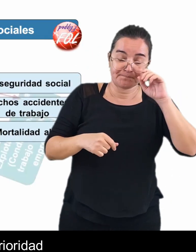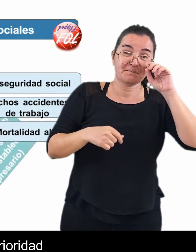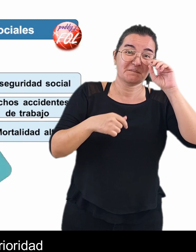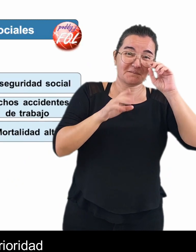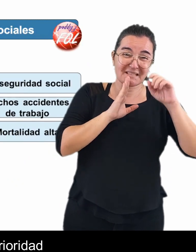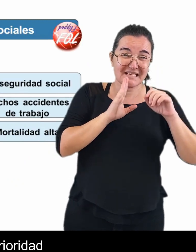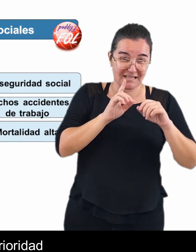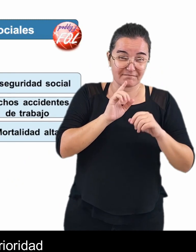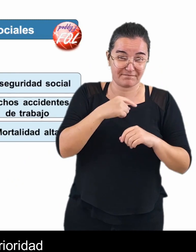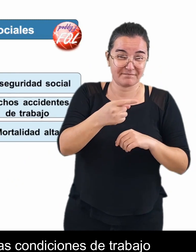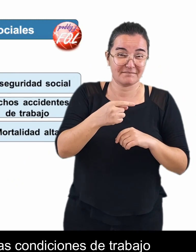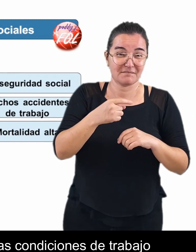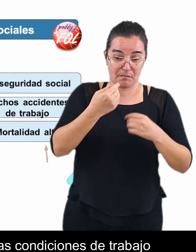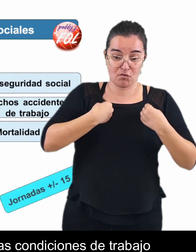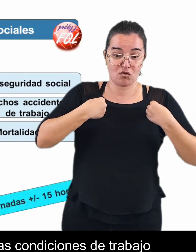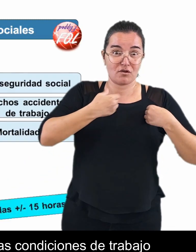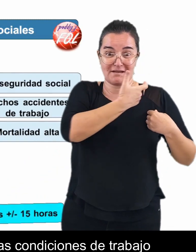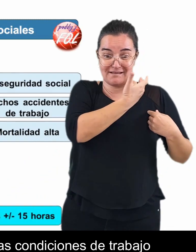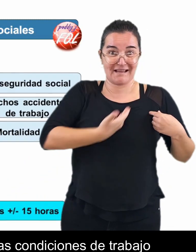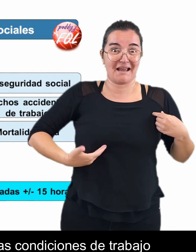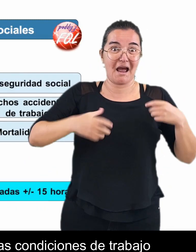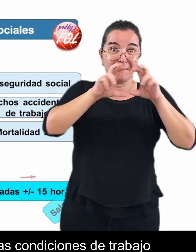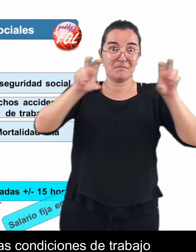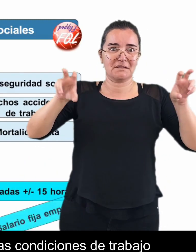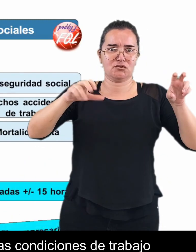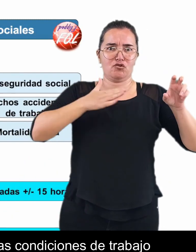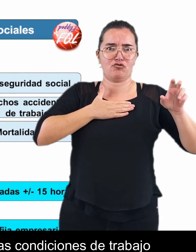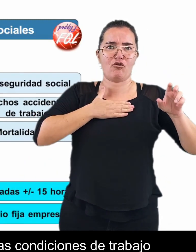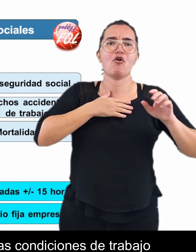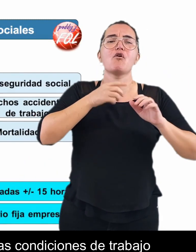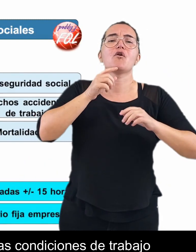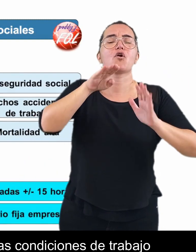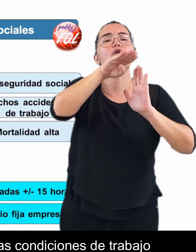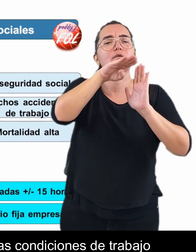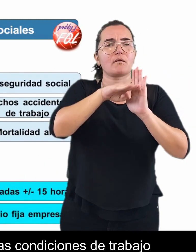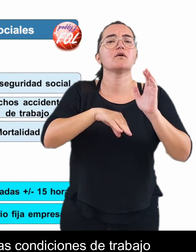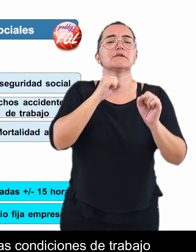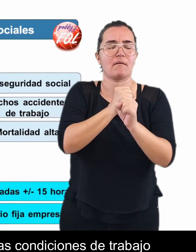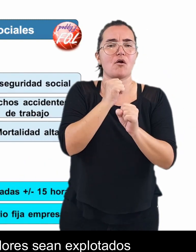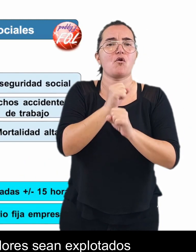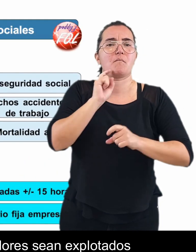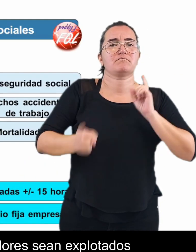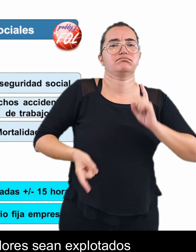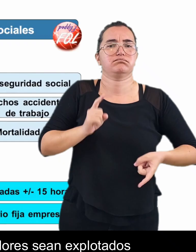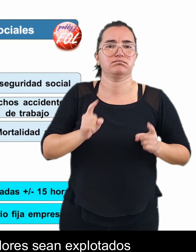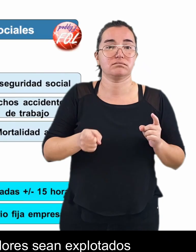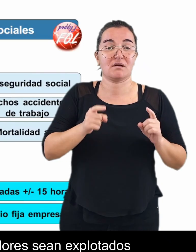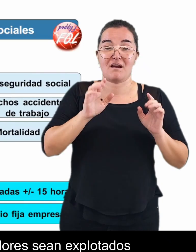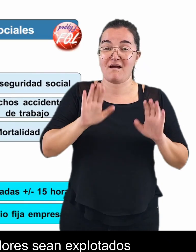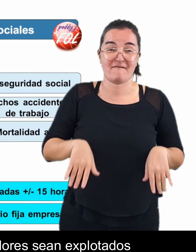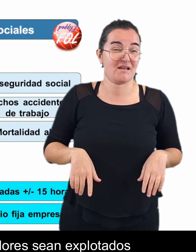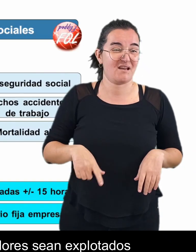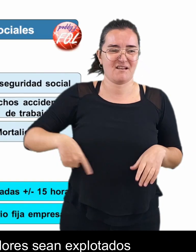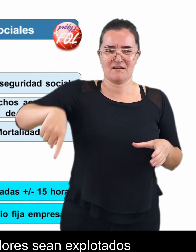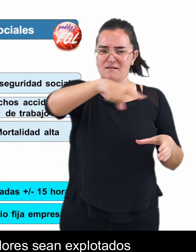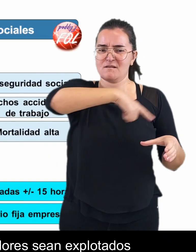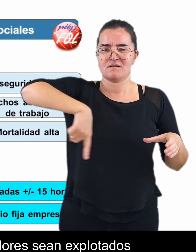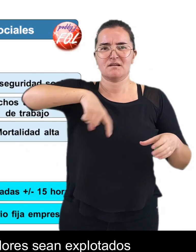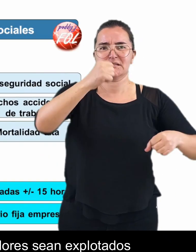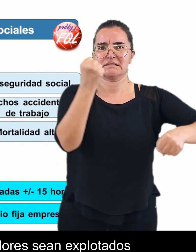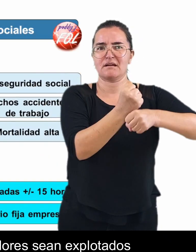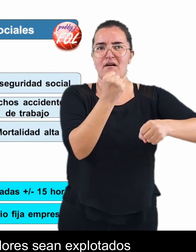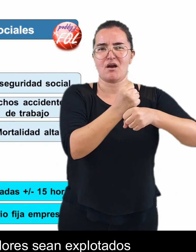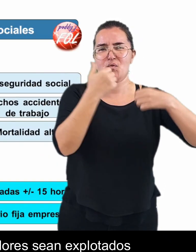Como dijimos con anterioridad, es el empresario el que va a establecer las condiciones de trabajo, lo que va a ocasionar que los